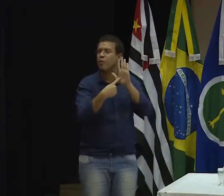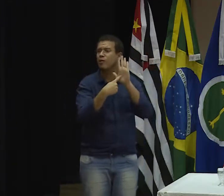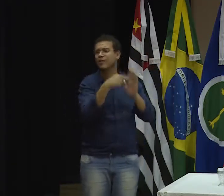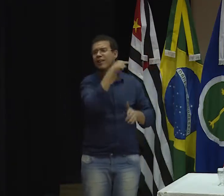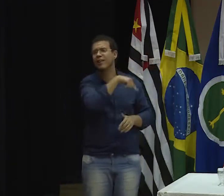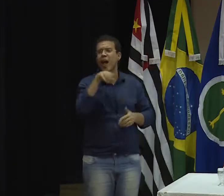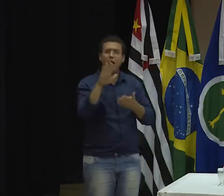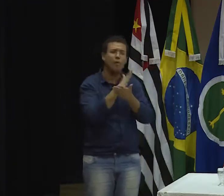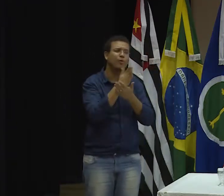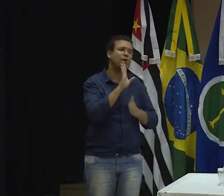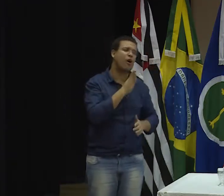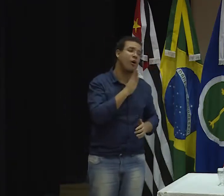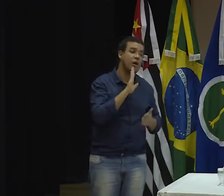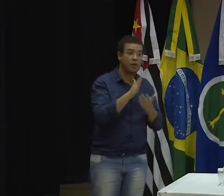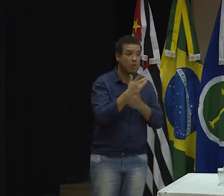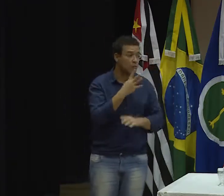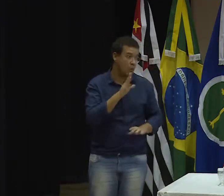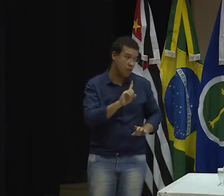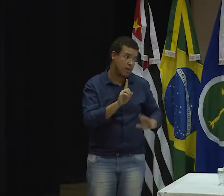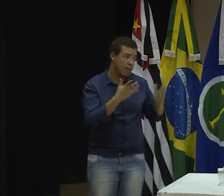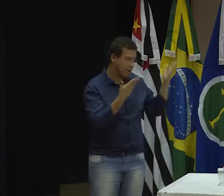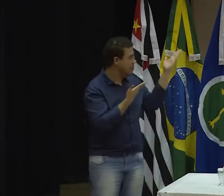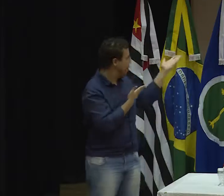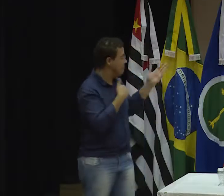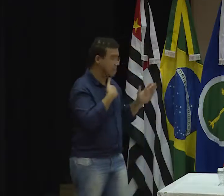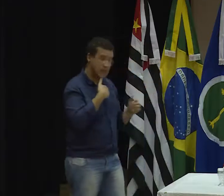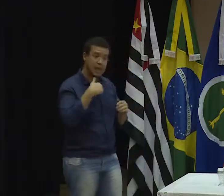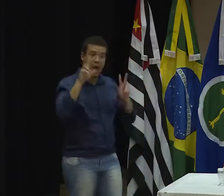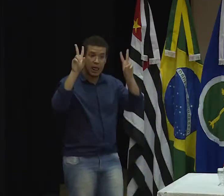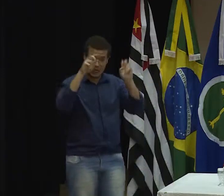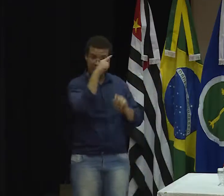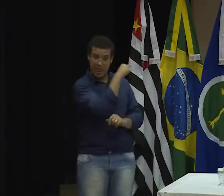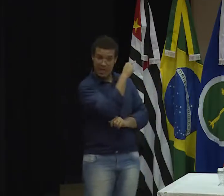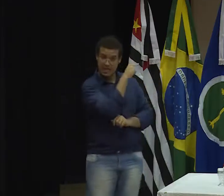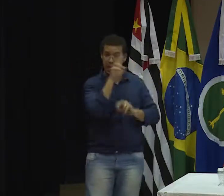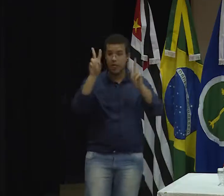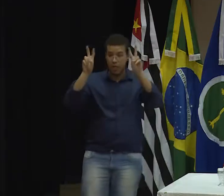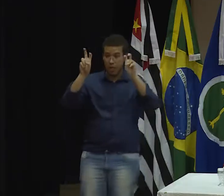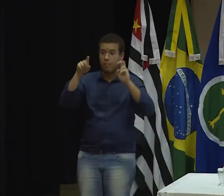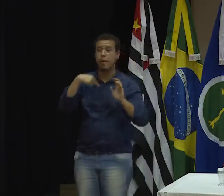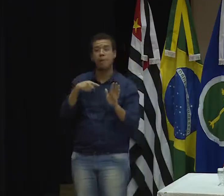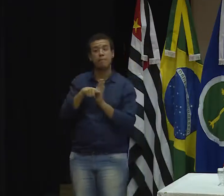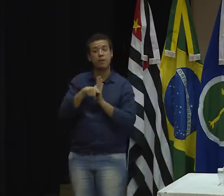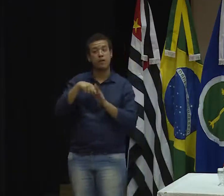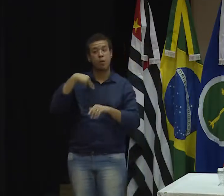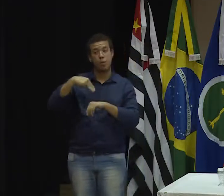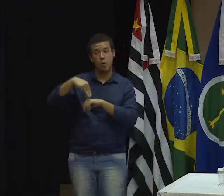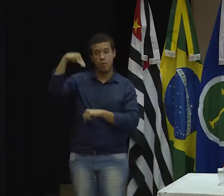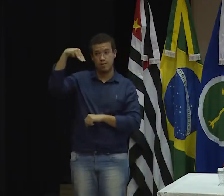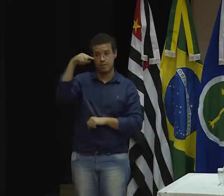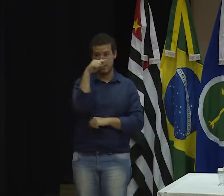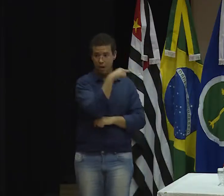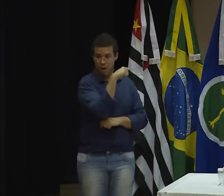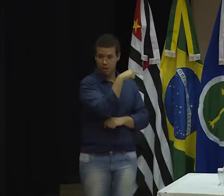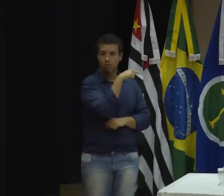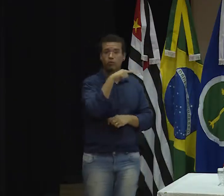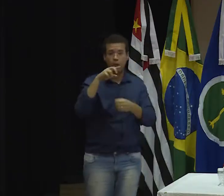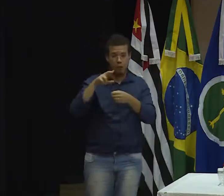mais clareza. Eu já apresentei para alguns alunos, alguns ainda não conhecem o meu tema de pesquisa. Esse é o meu